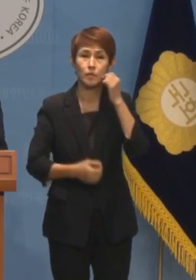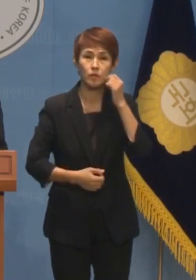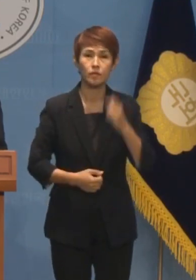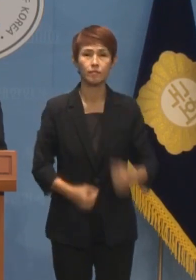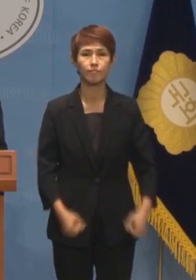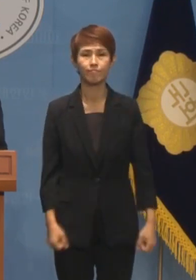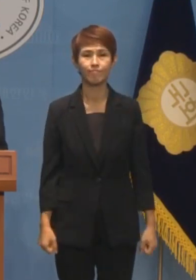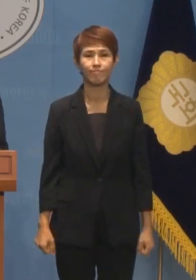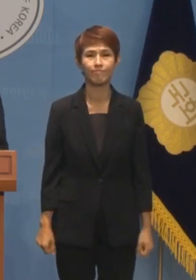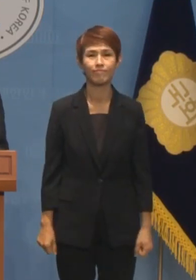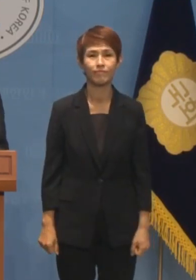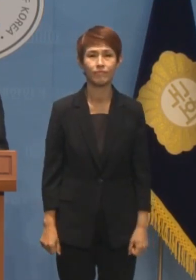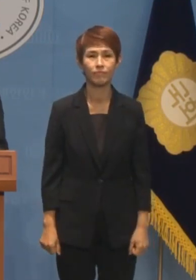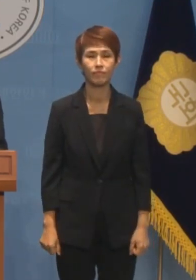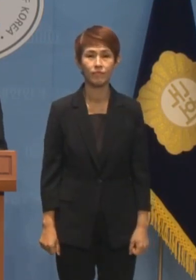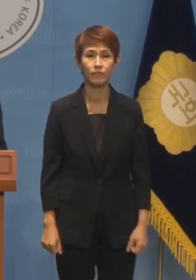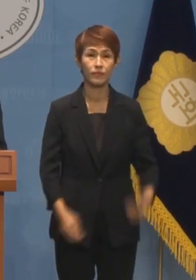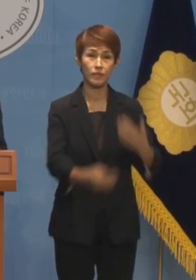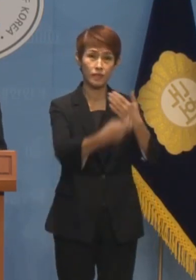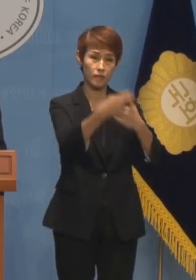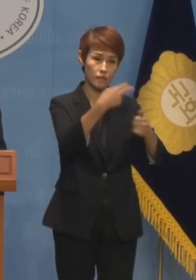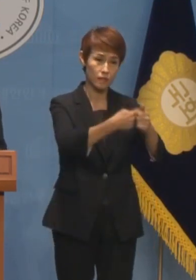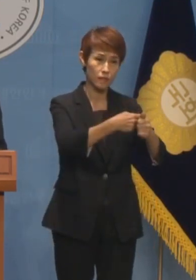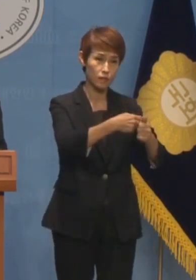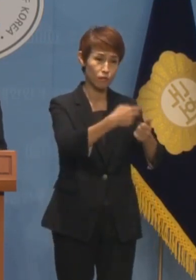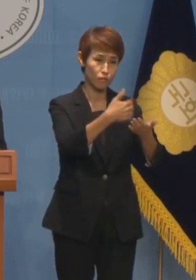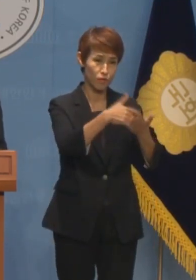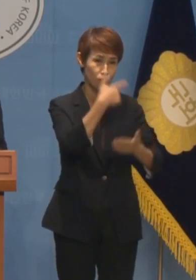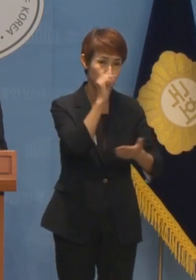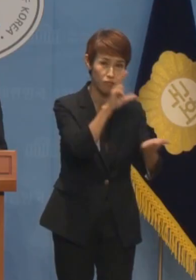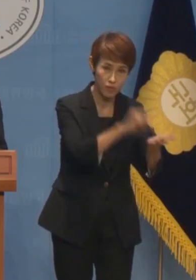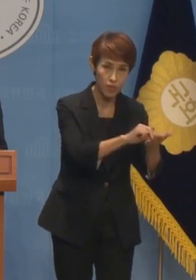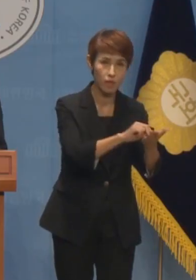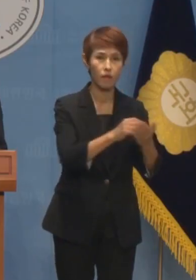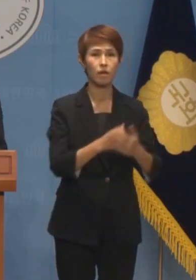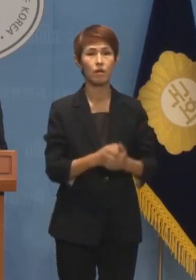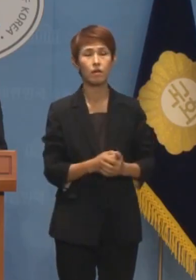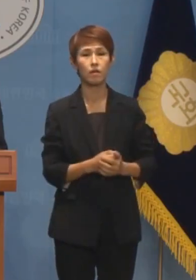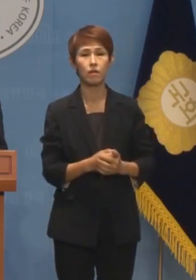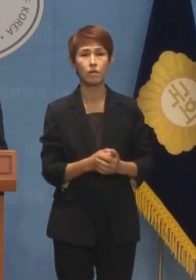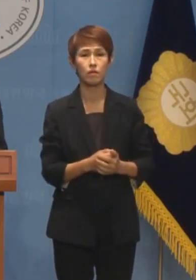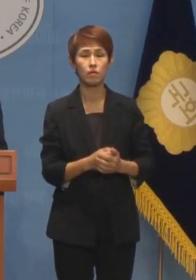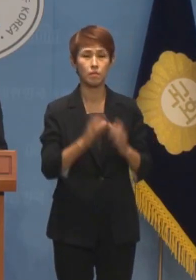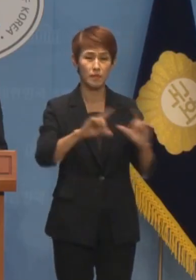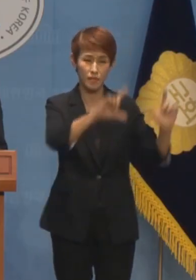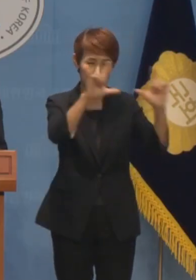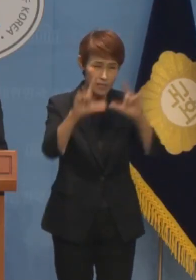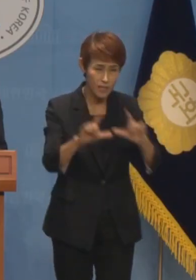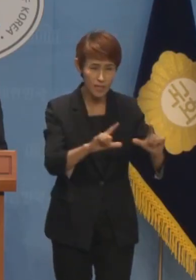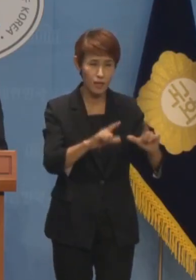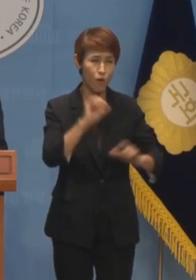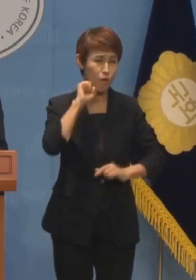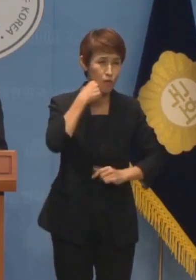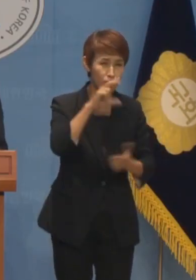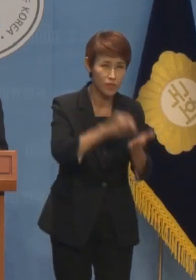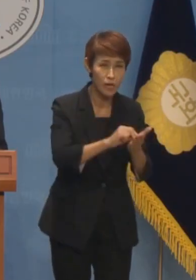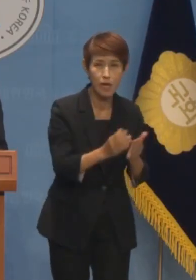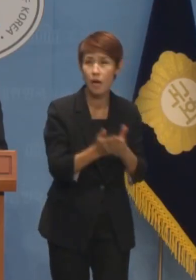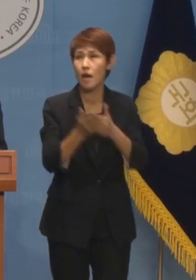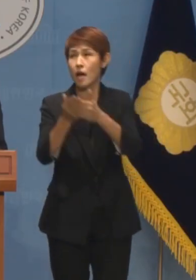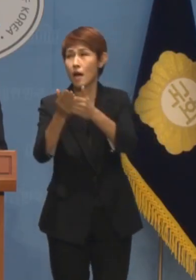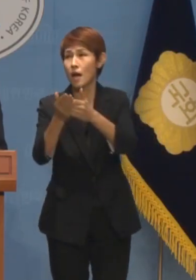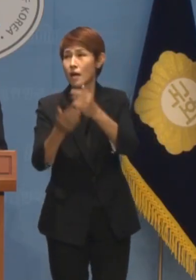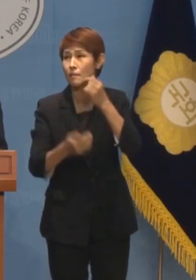하겠습니다. 의료 대란과 민생 위기는 말도 꺼내지 못할 거면서